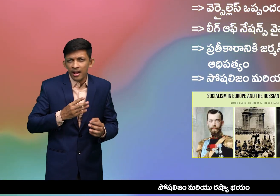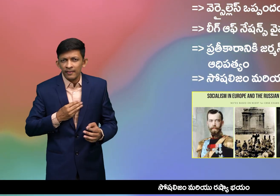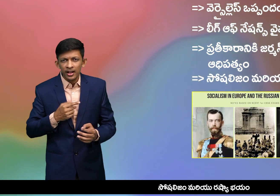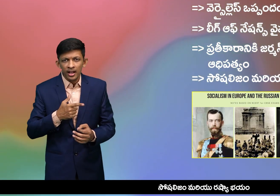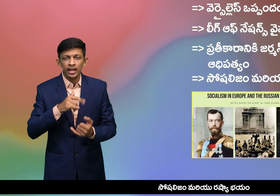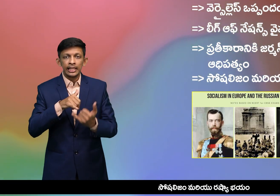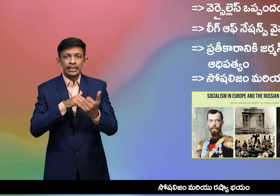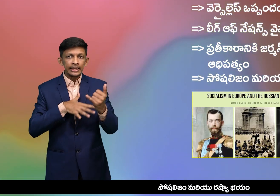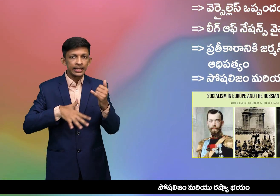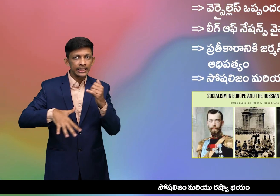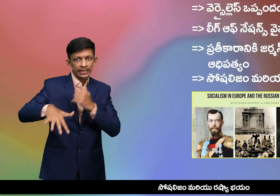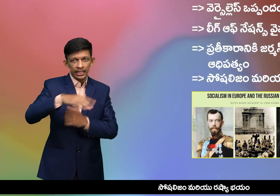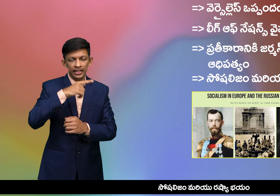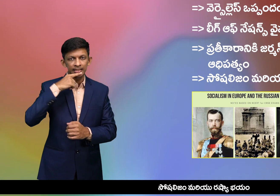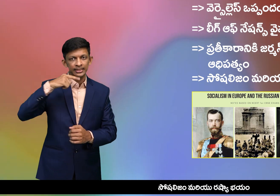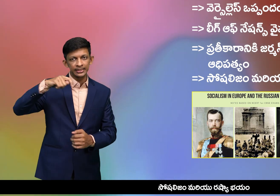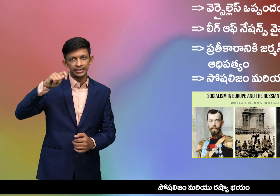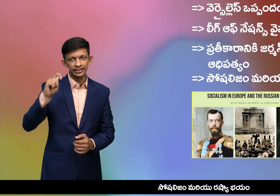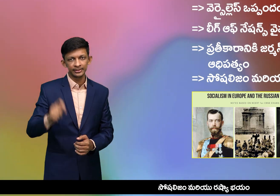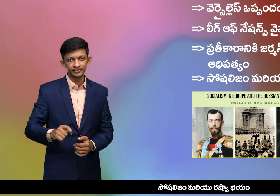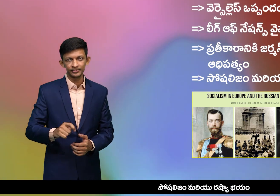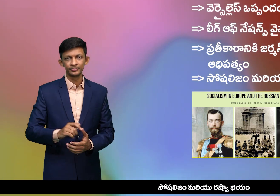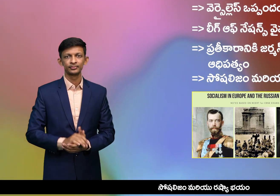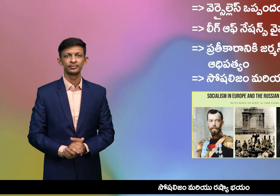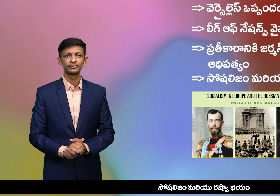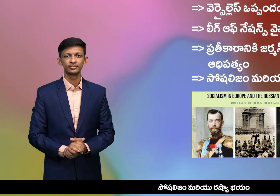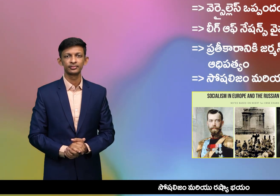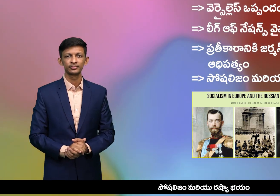సోషలిజం మరియు రష్యా భయం,